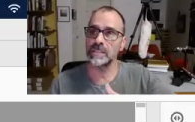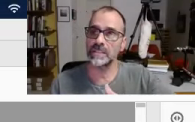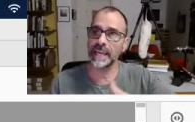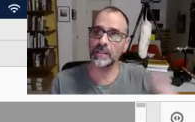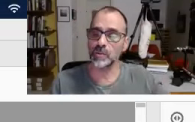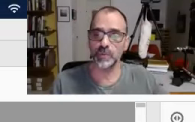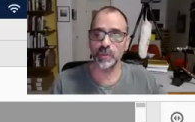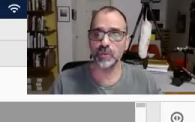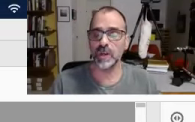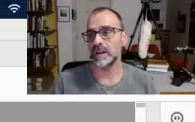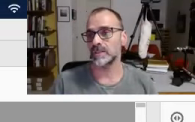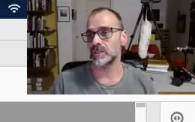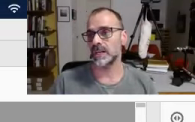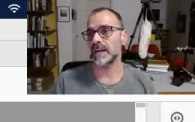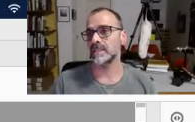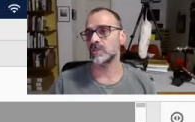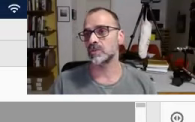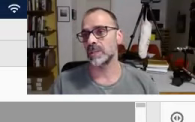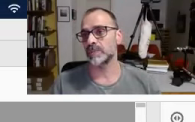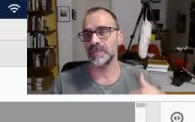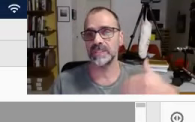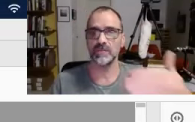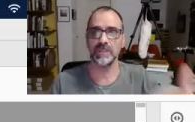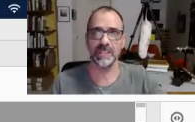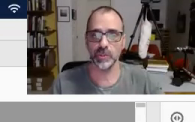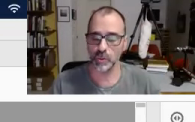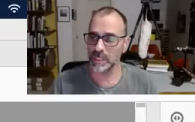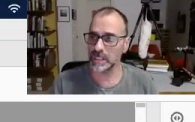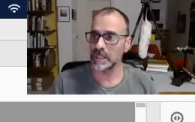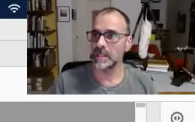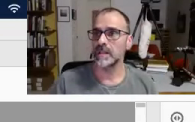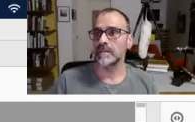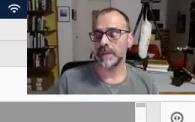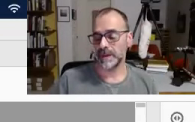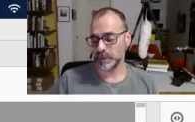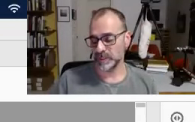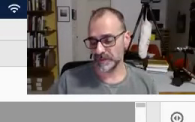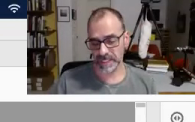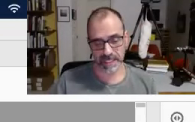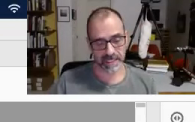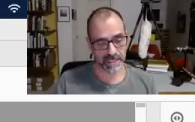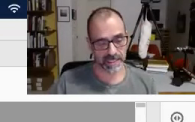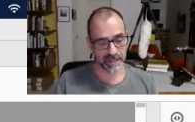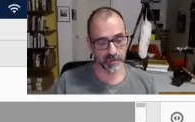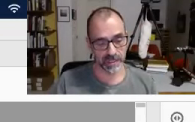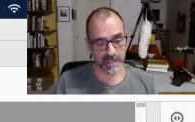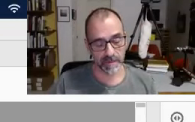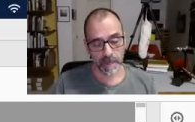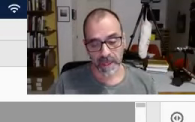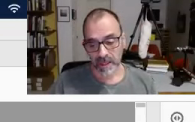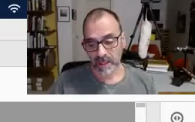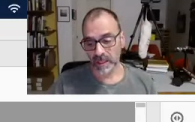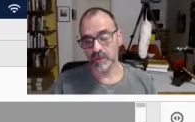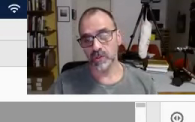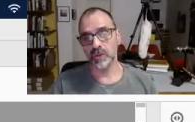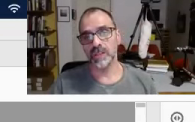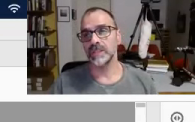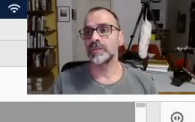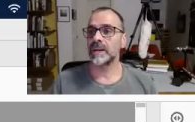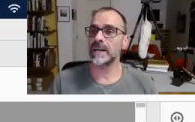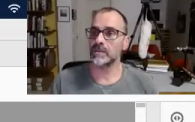rigores técnicos muito radicais, eles tinham que ter aprovação da censura para poder fazer essas gravuras, e